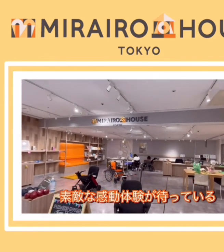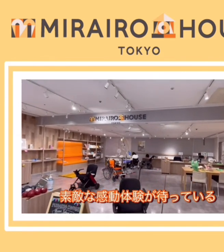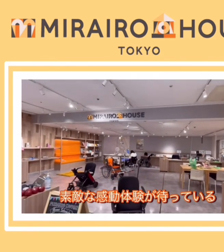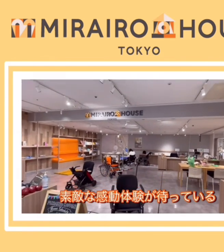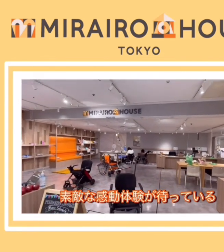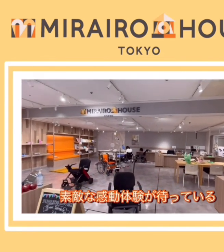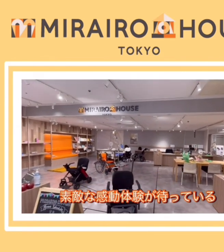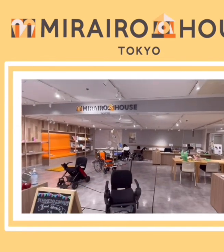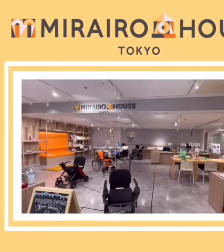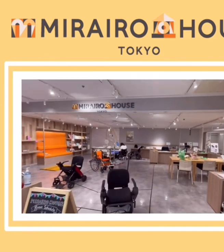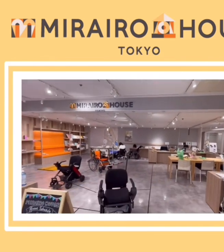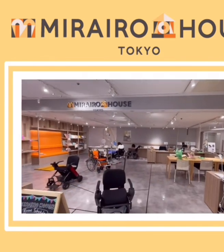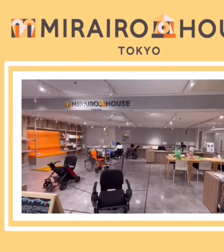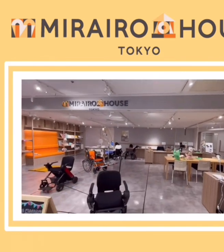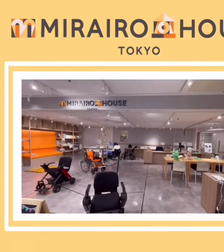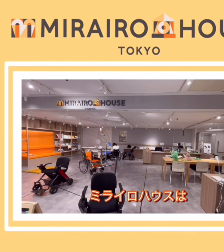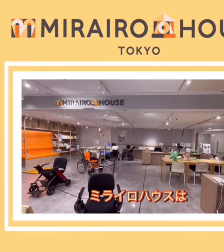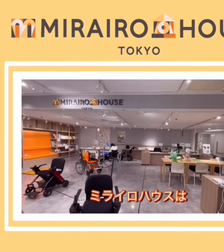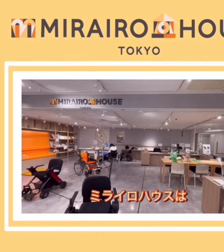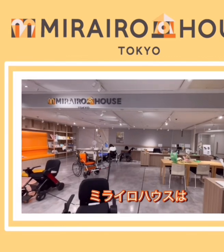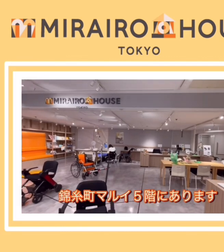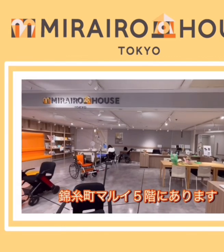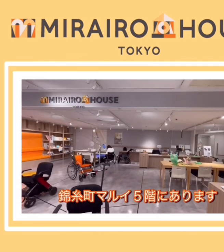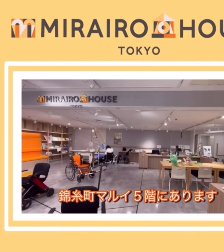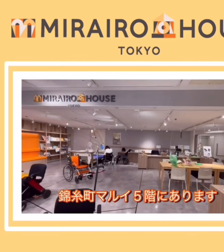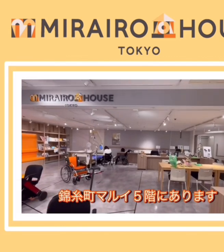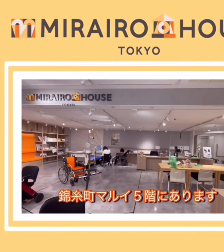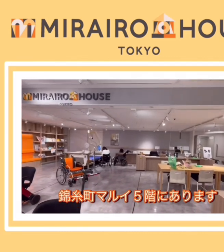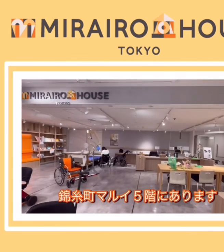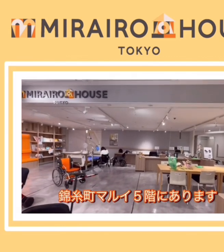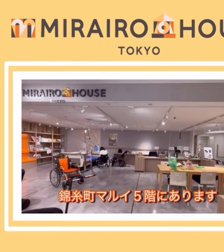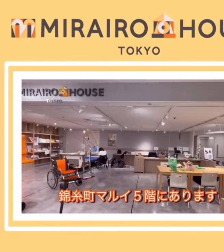ている。ミライロハウスは錦糸町丸井の5階に